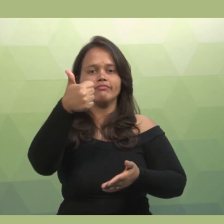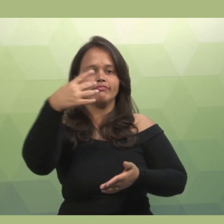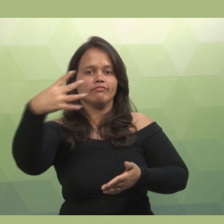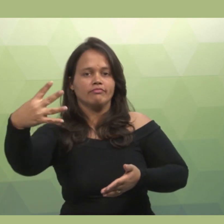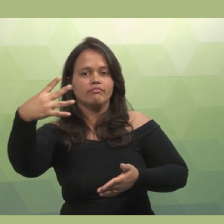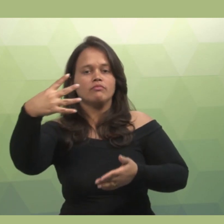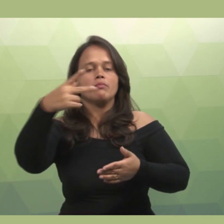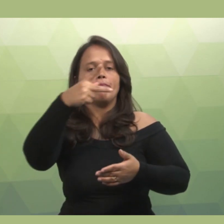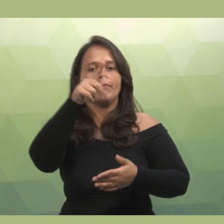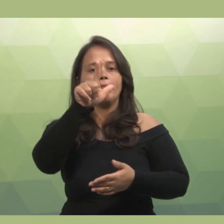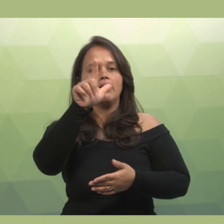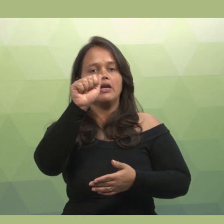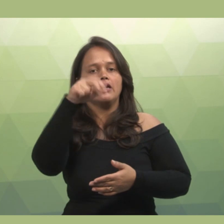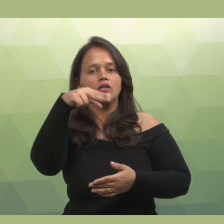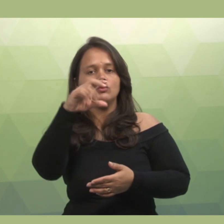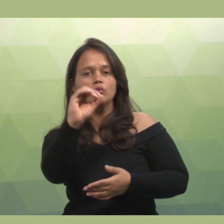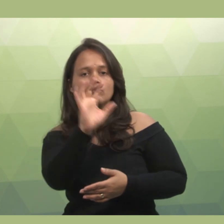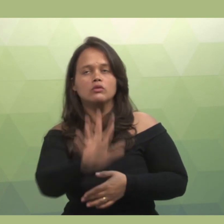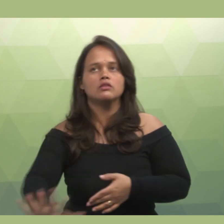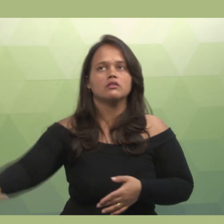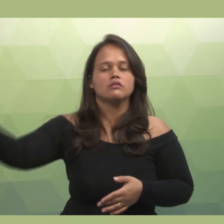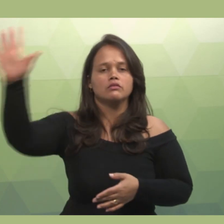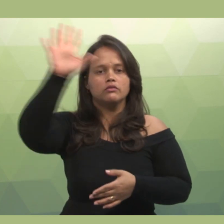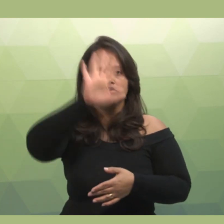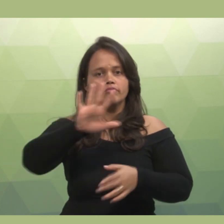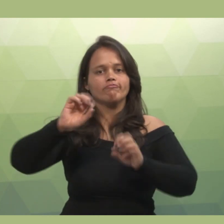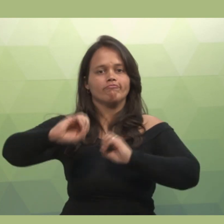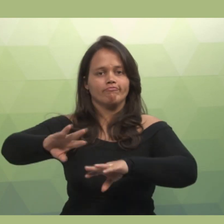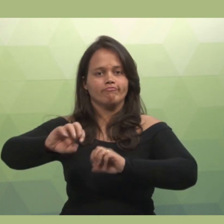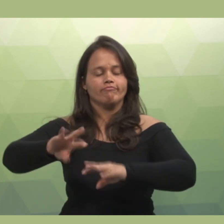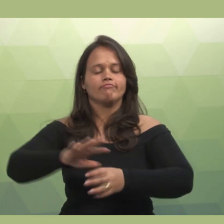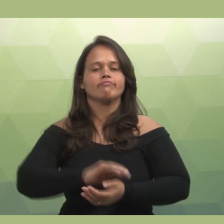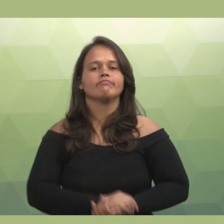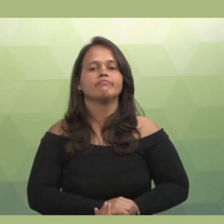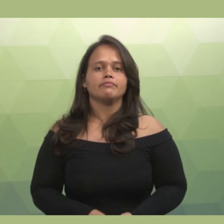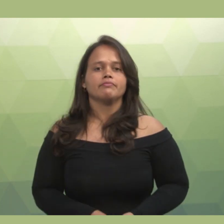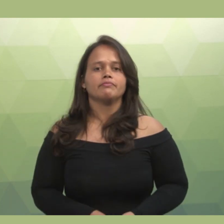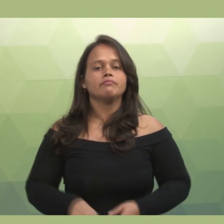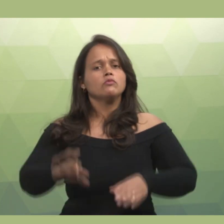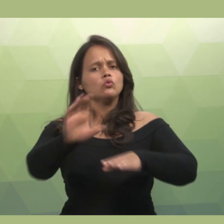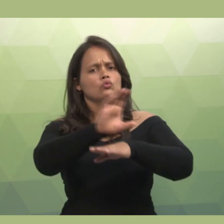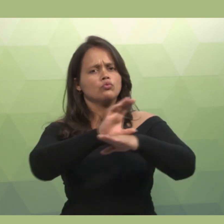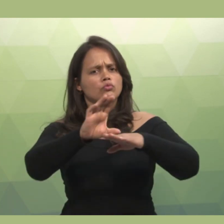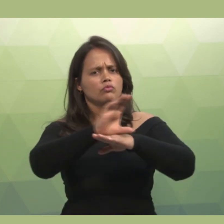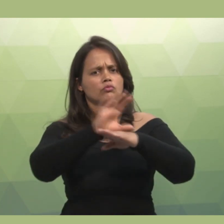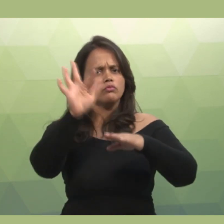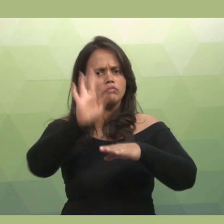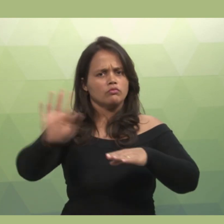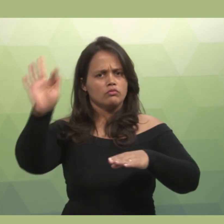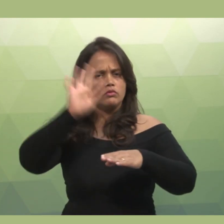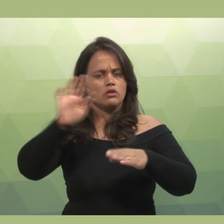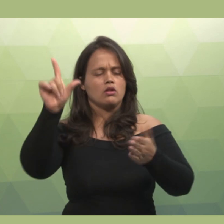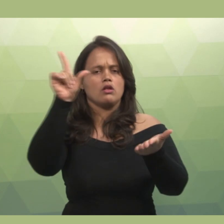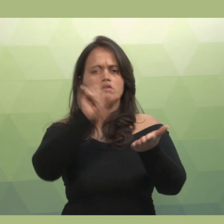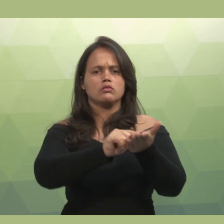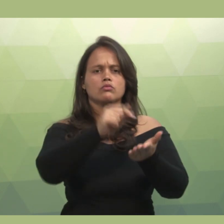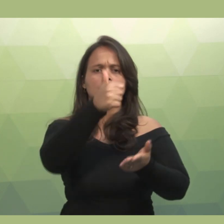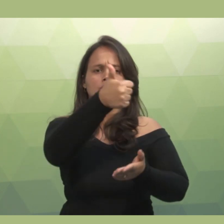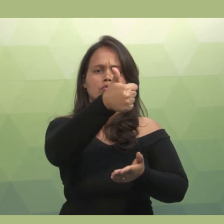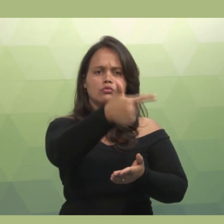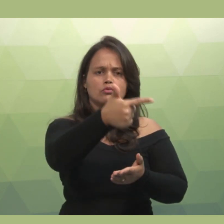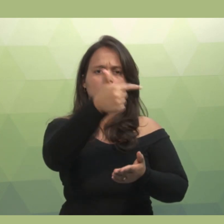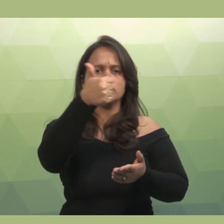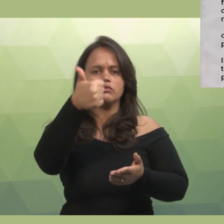artigo 214 do Plano Nacional de Educação. A Constituição Federal,